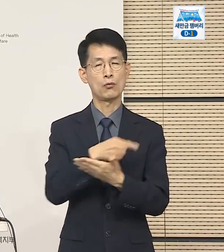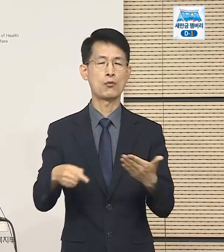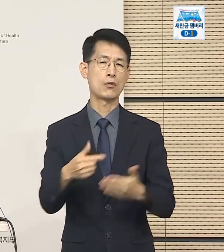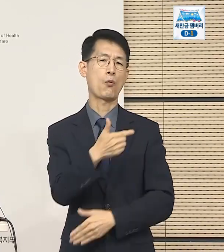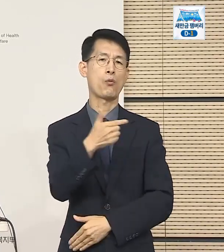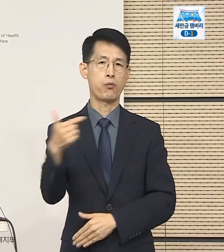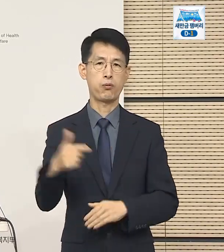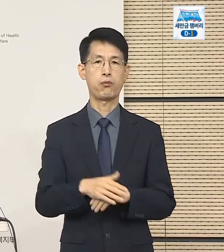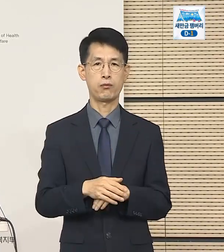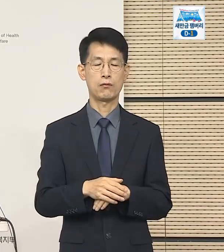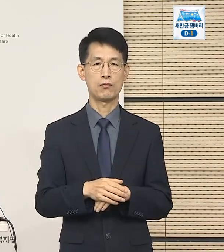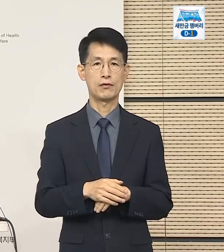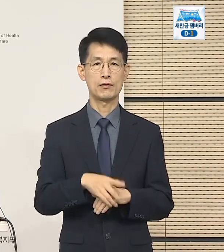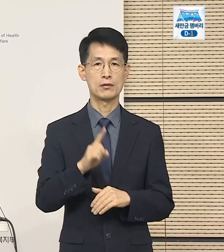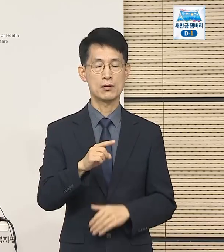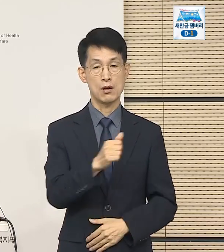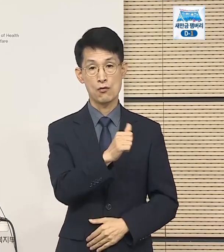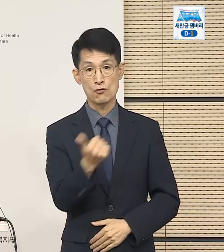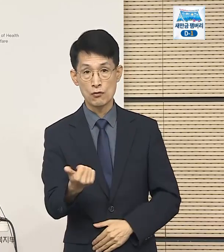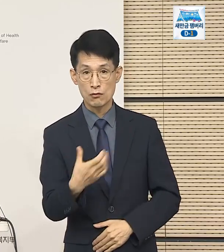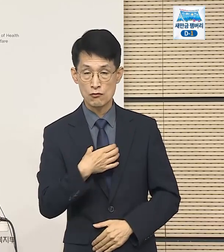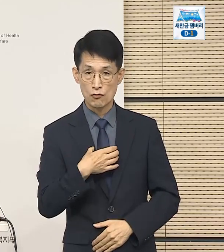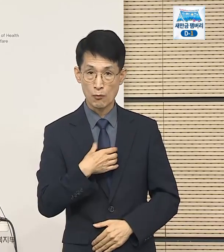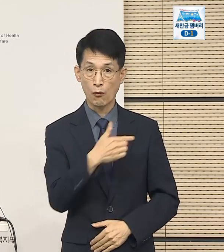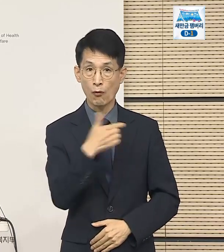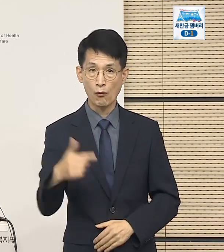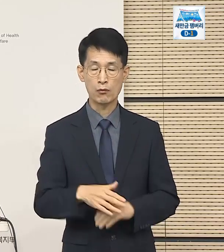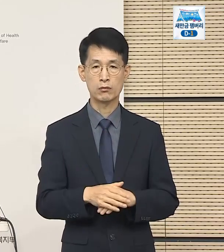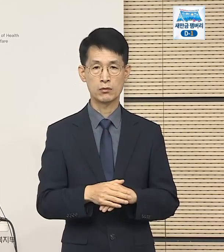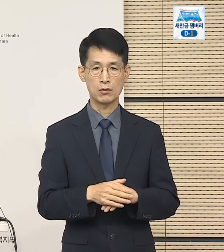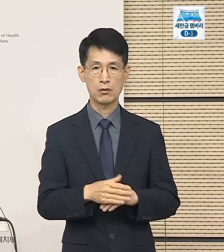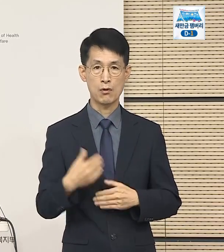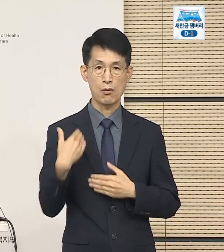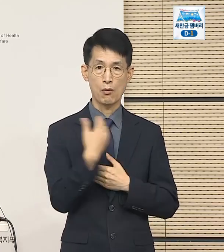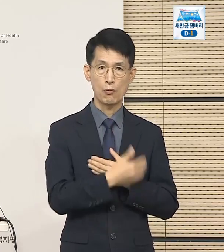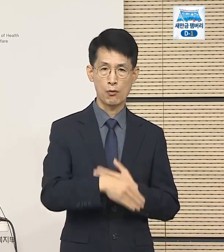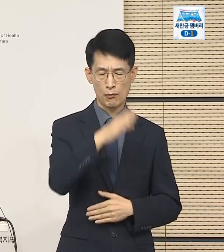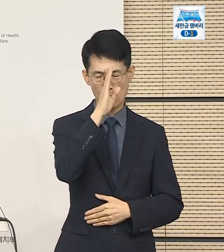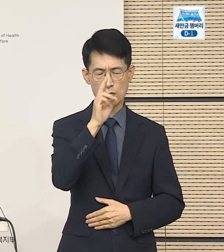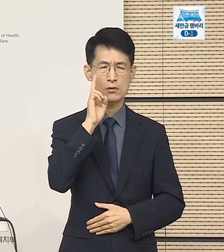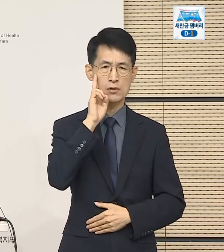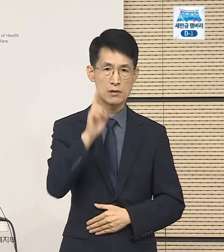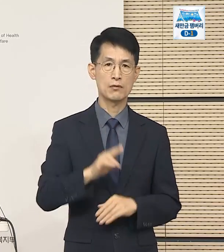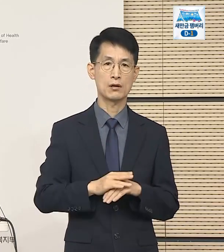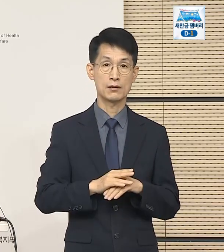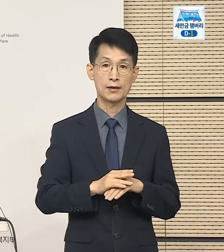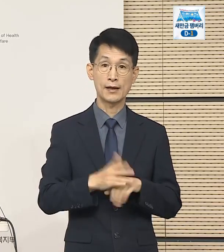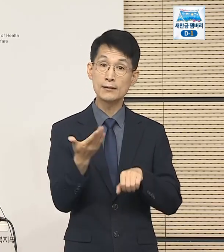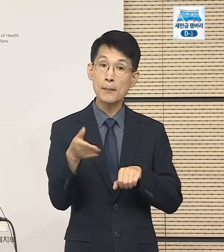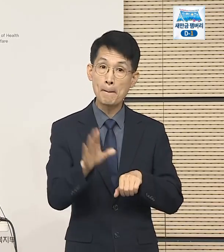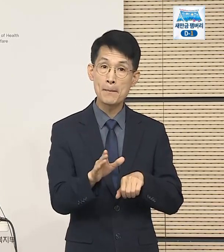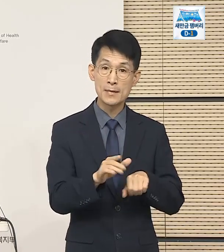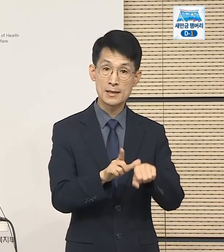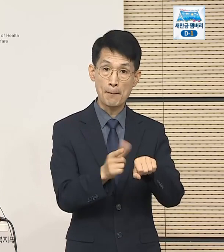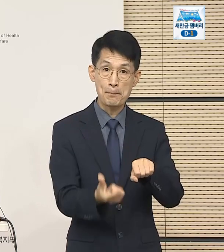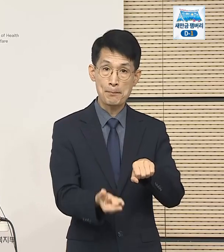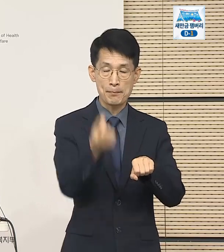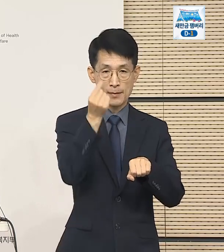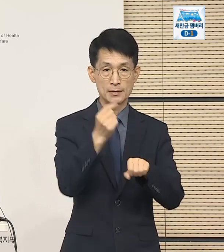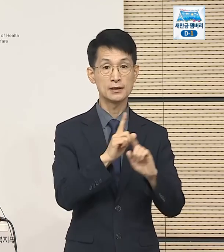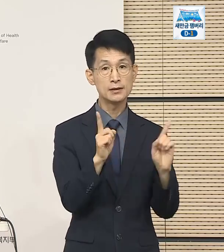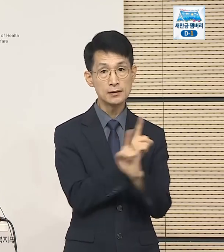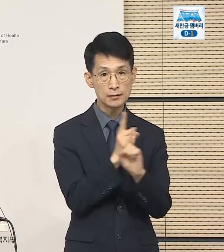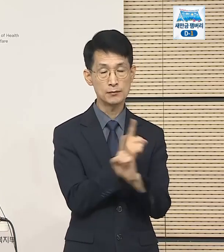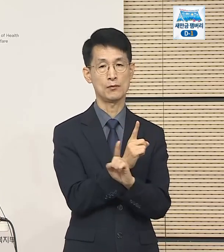이렇게 치명률이 높고 생명과 건강을 위협하는 질환이지만 적시에 치료하면 사망을 예방할 수